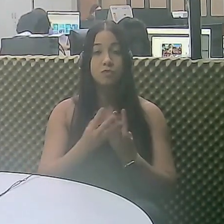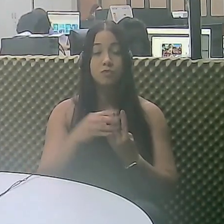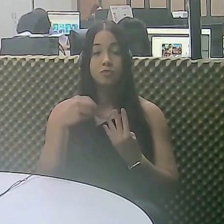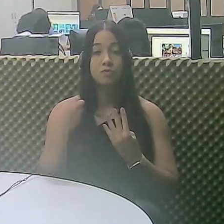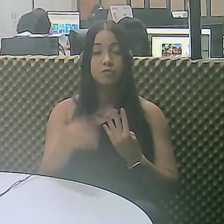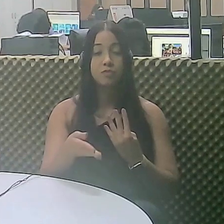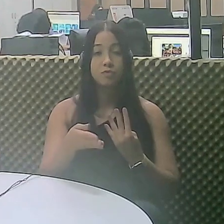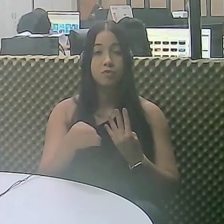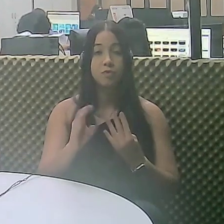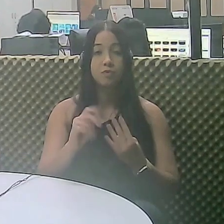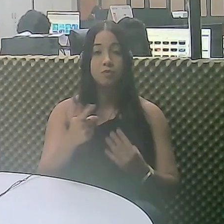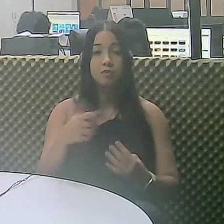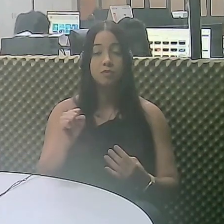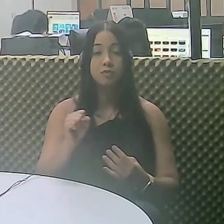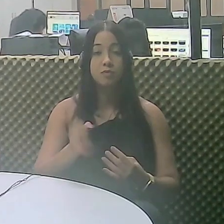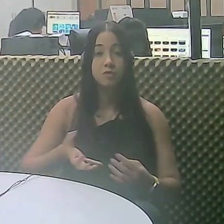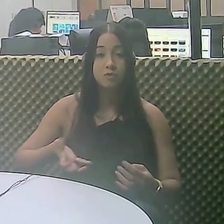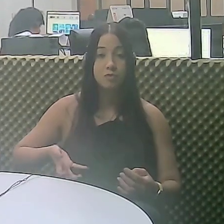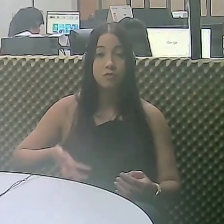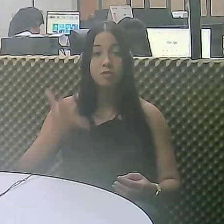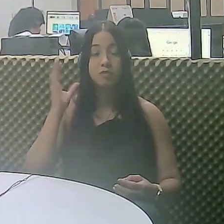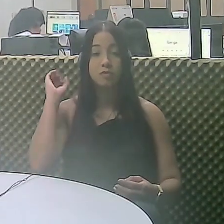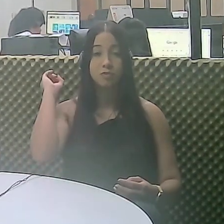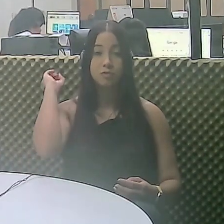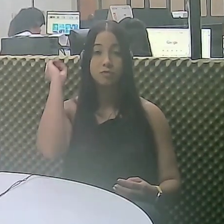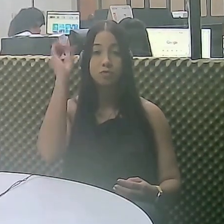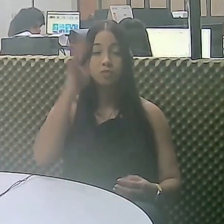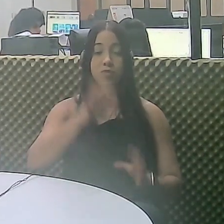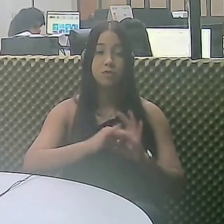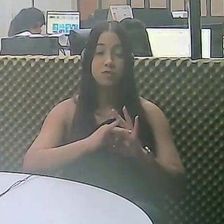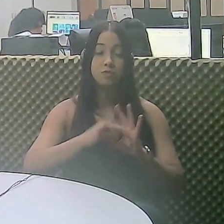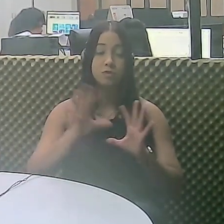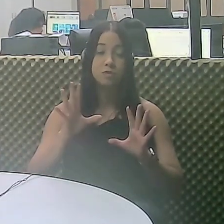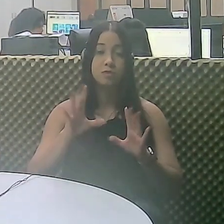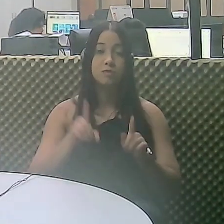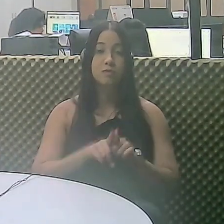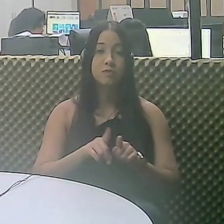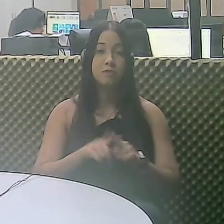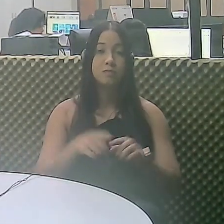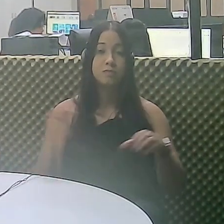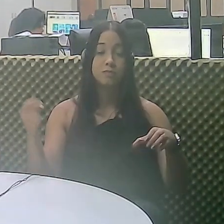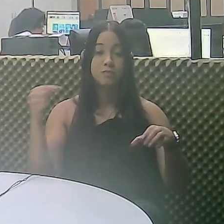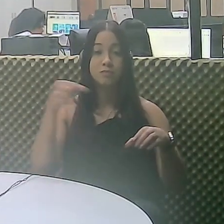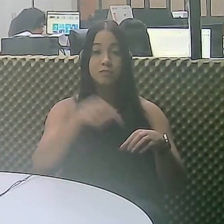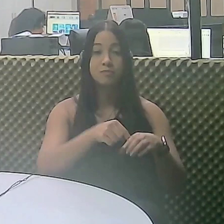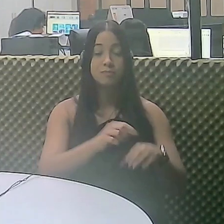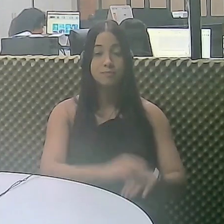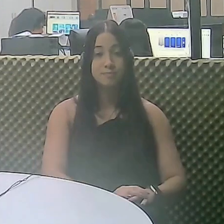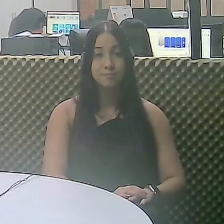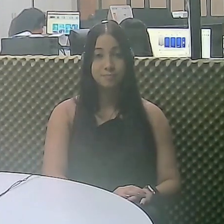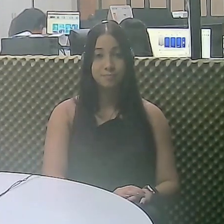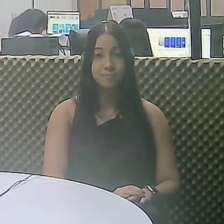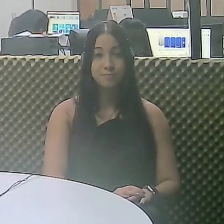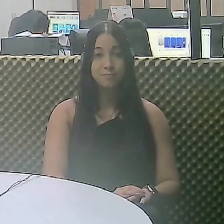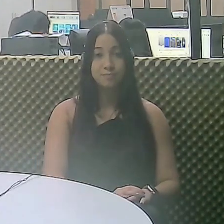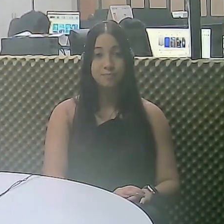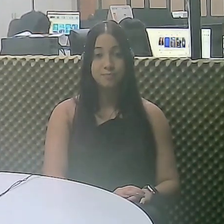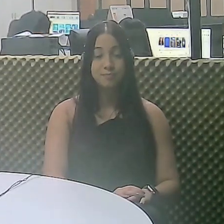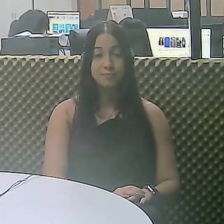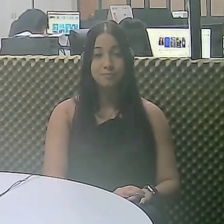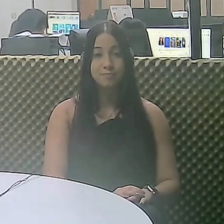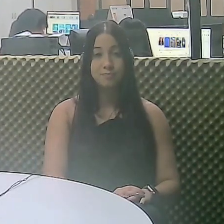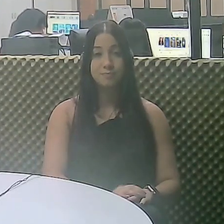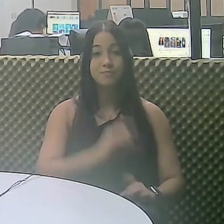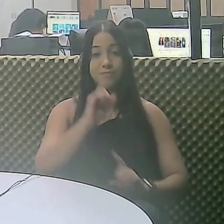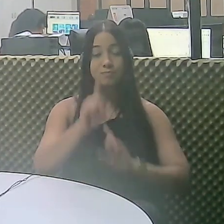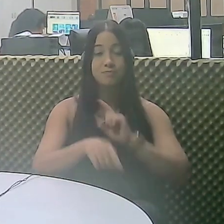mesa bcha boliche arremesso livre o basquete e chute a gol em virtude